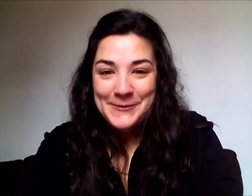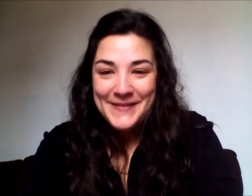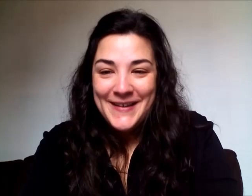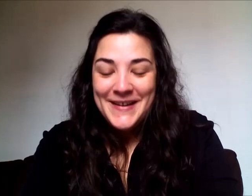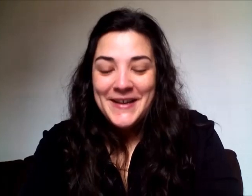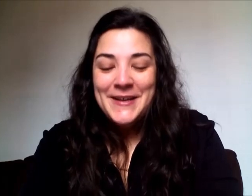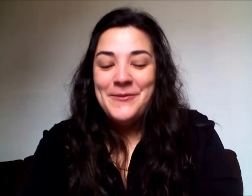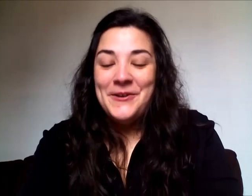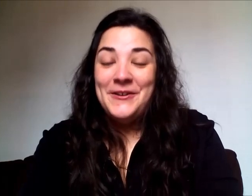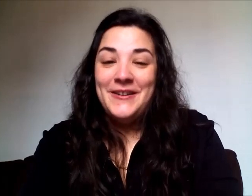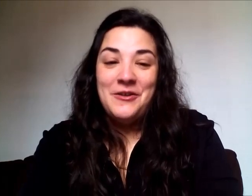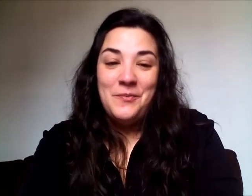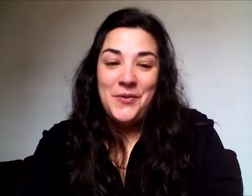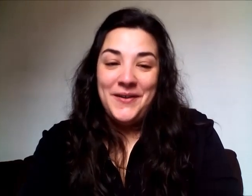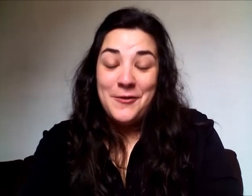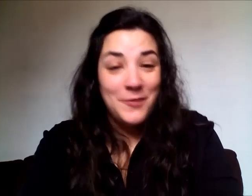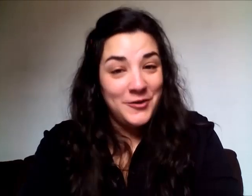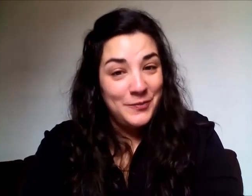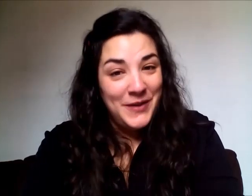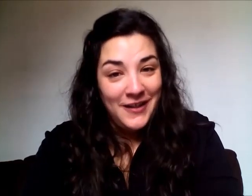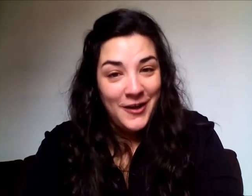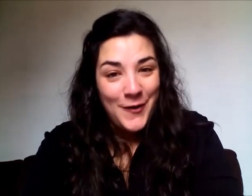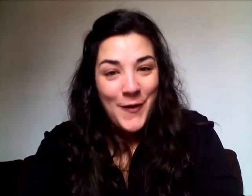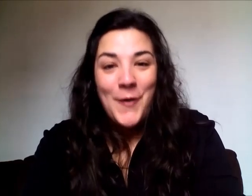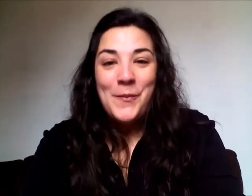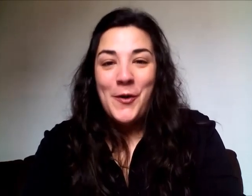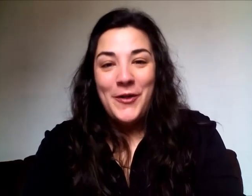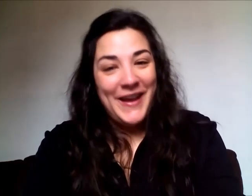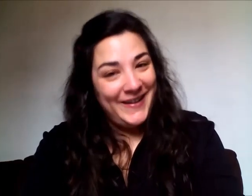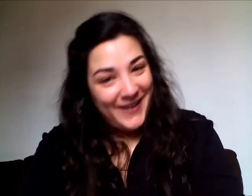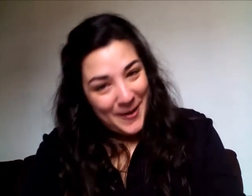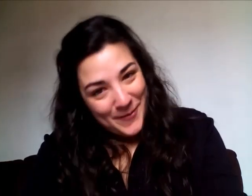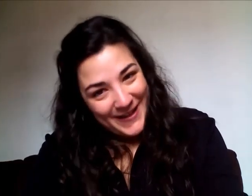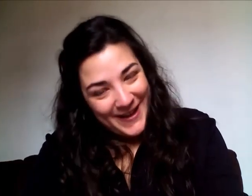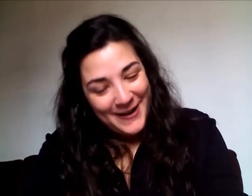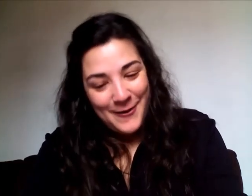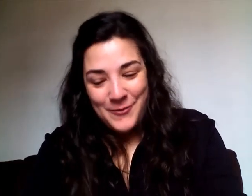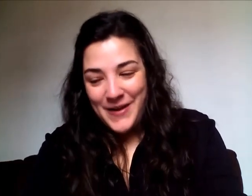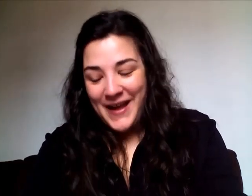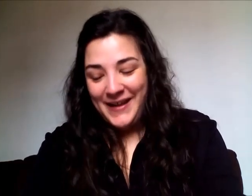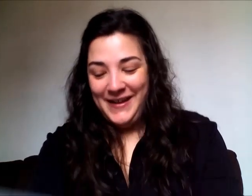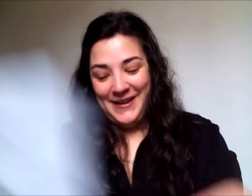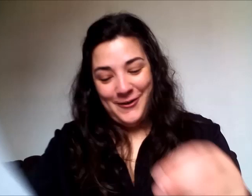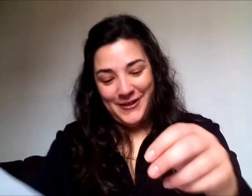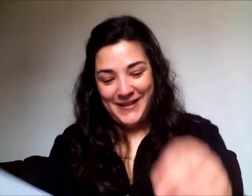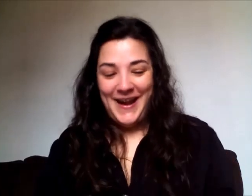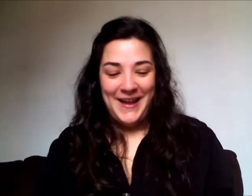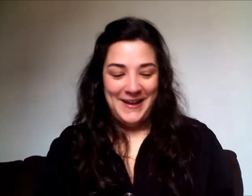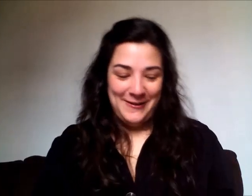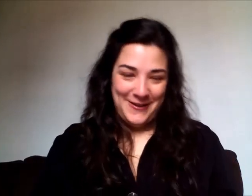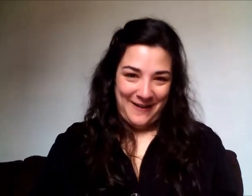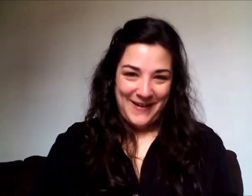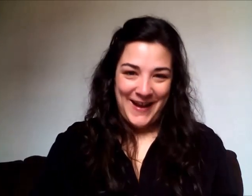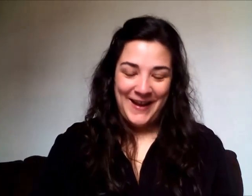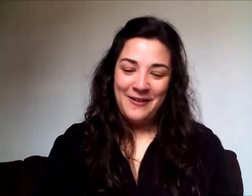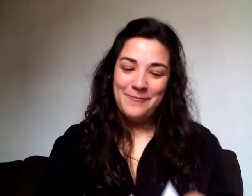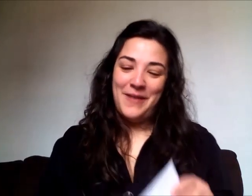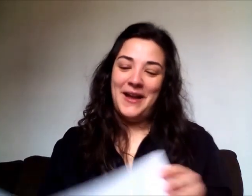entendido. Y bueno, y si no, pues como es un vídeo, podéis repetirlo una y otra vez,